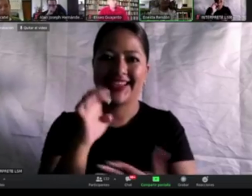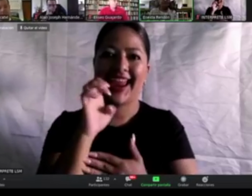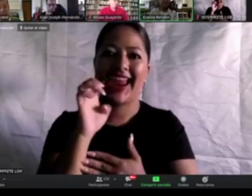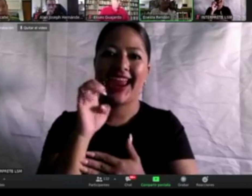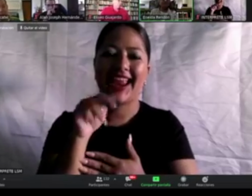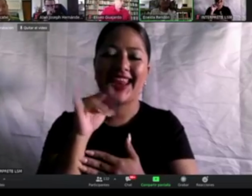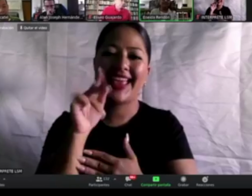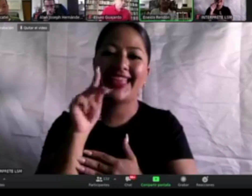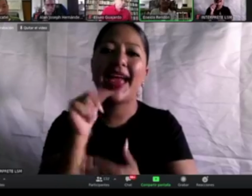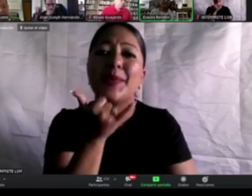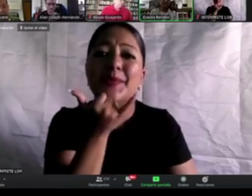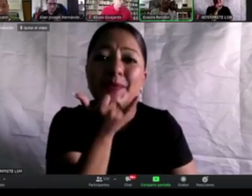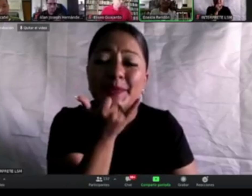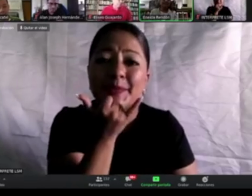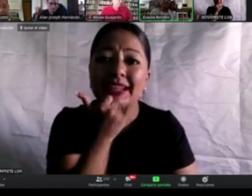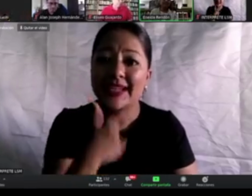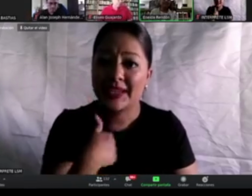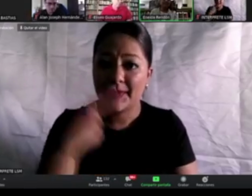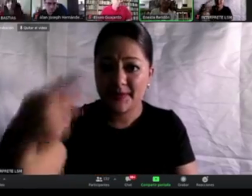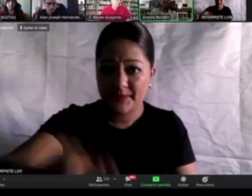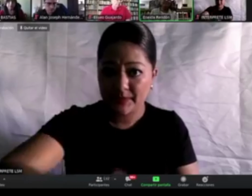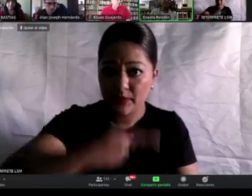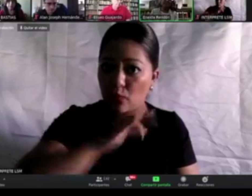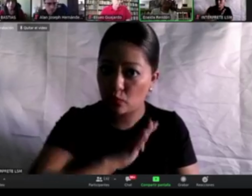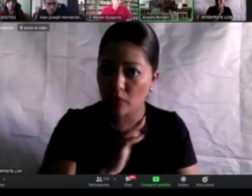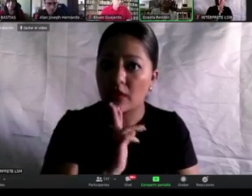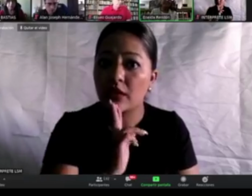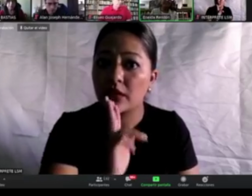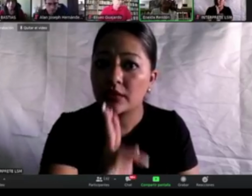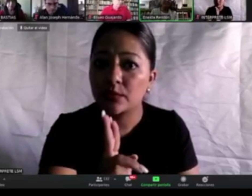perdón me están haciendo una pregunta ¿puedo responderla?